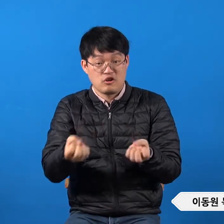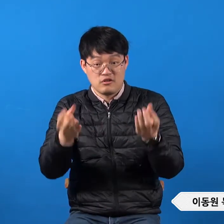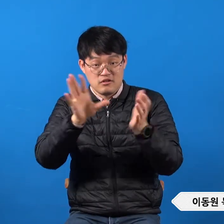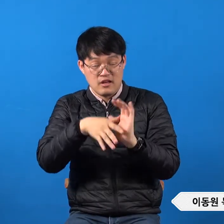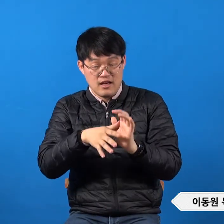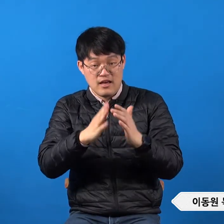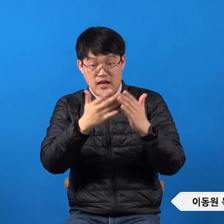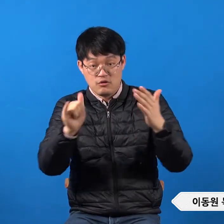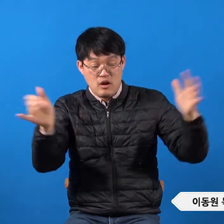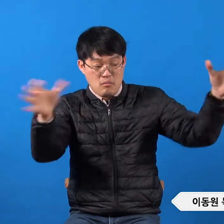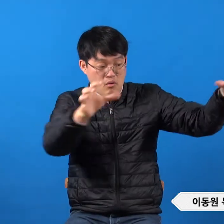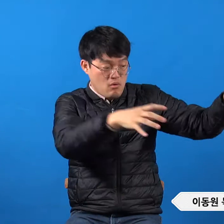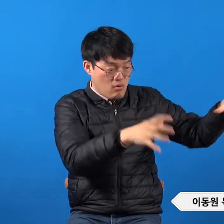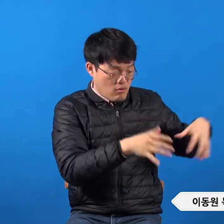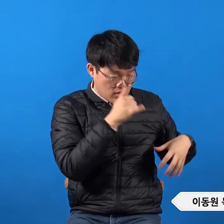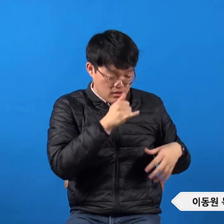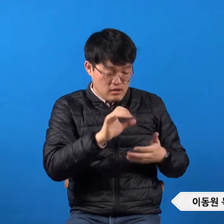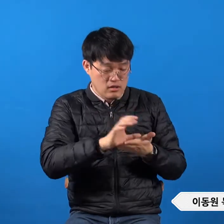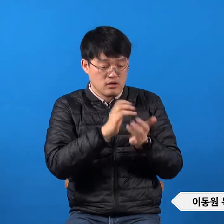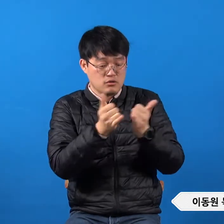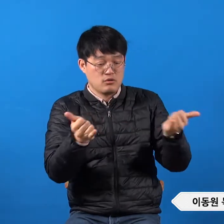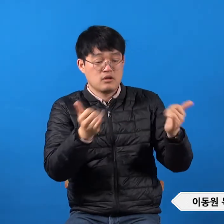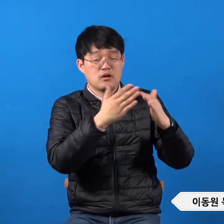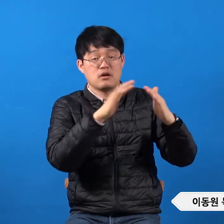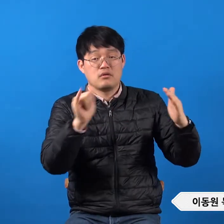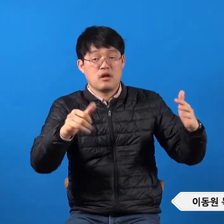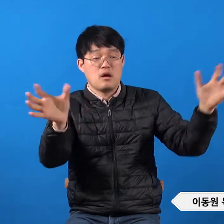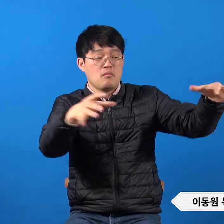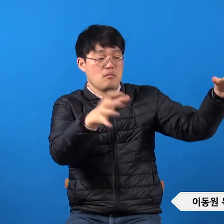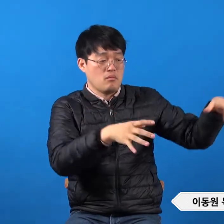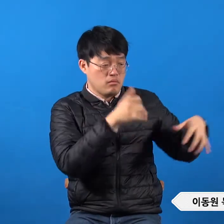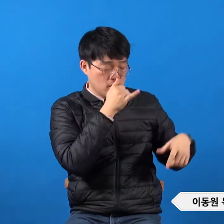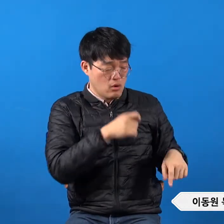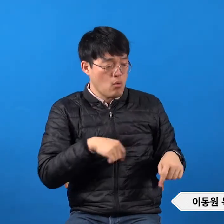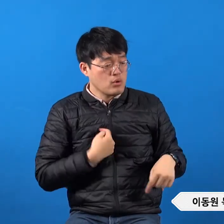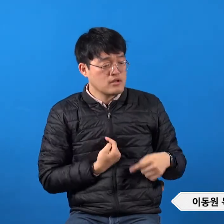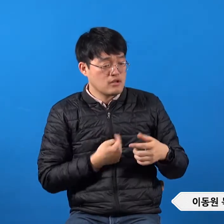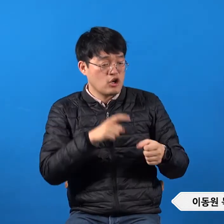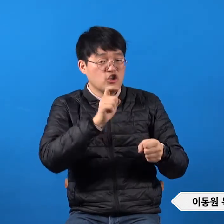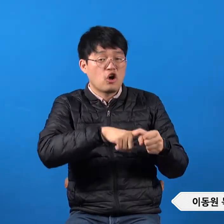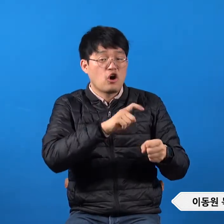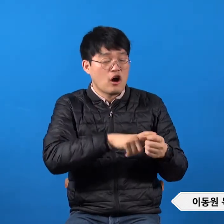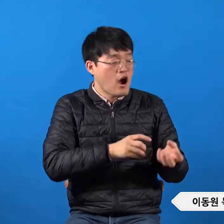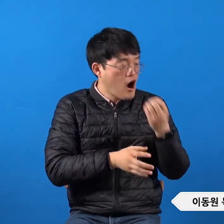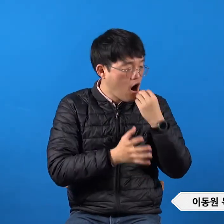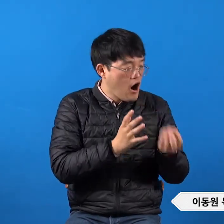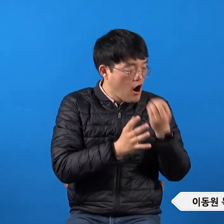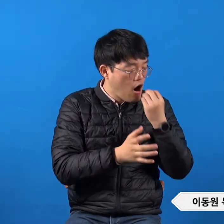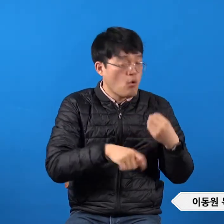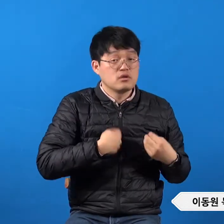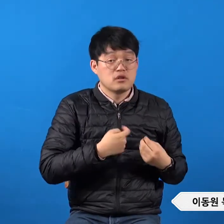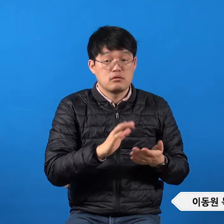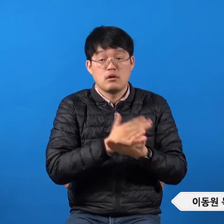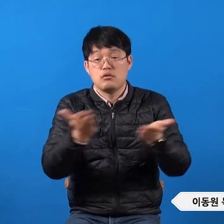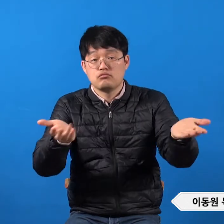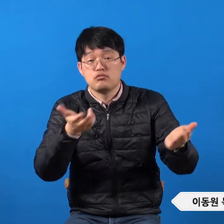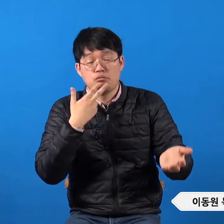집안에서 식구들이 모였는데 한 친구가 혼자서 계속 떡을 혼자만 먹고 있는 거예요. 나누지